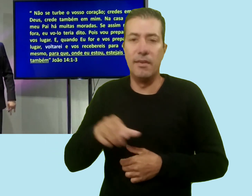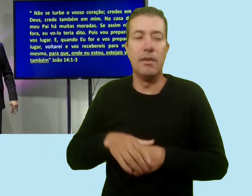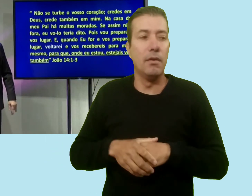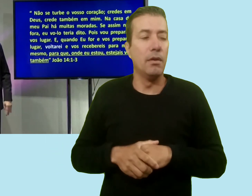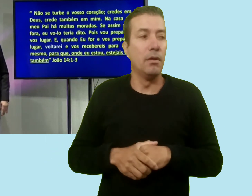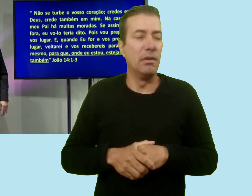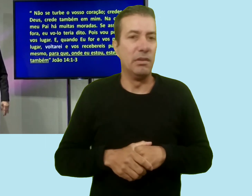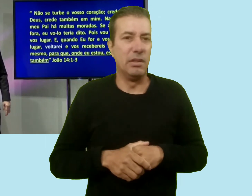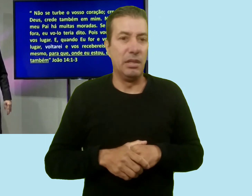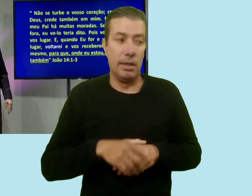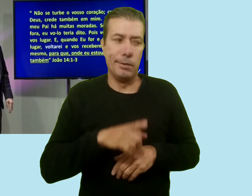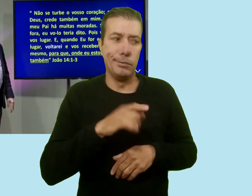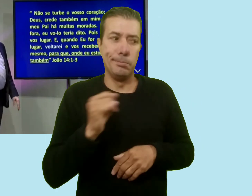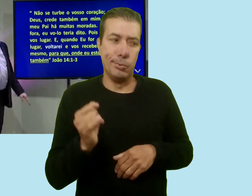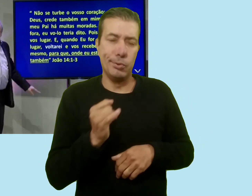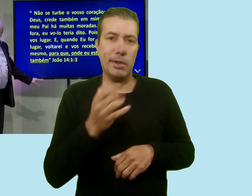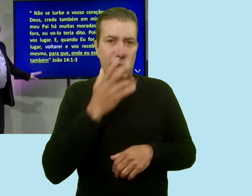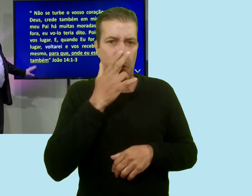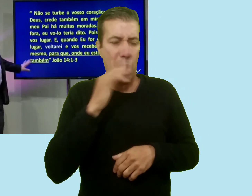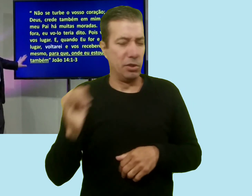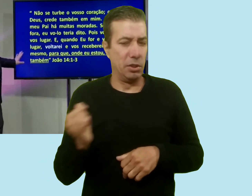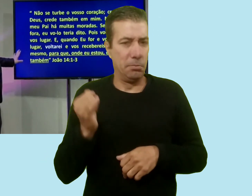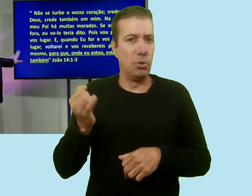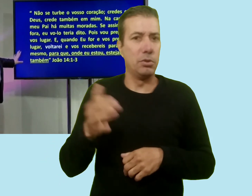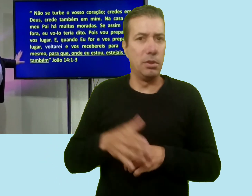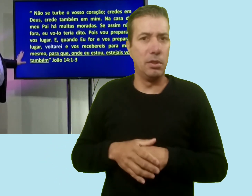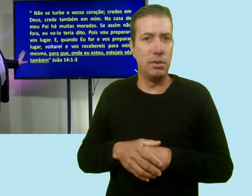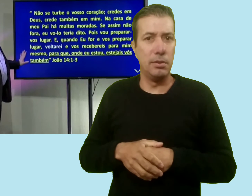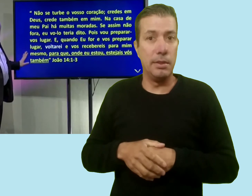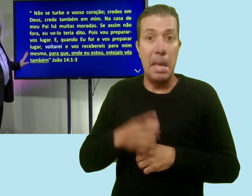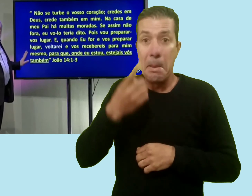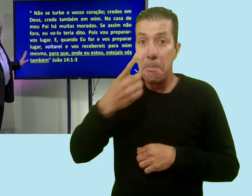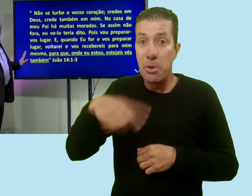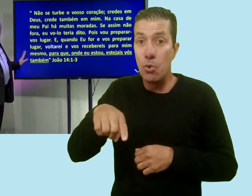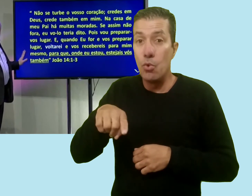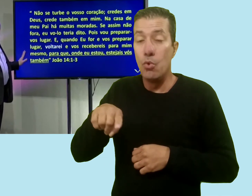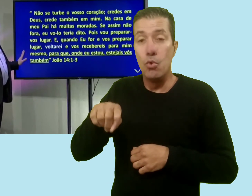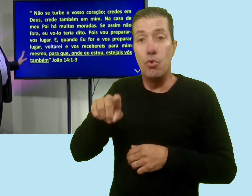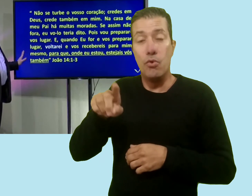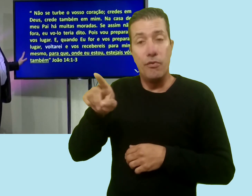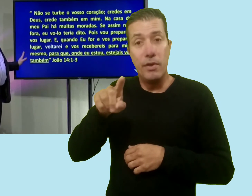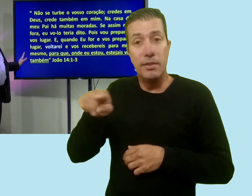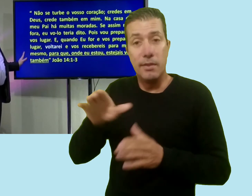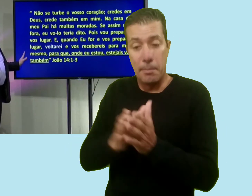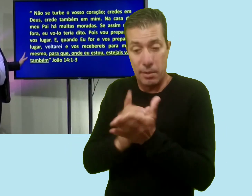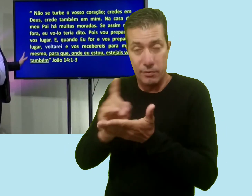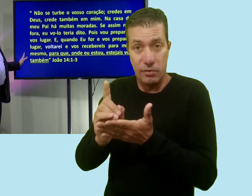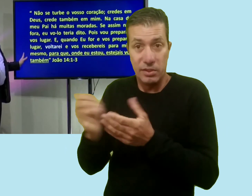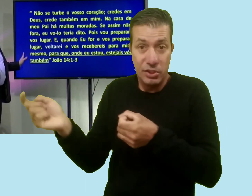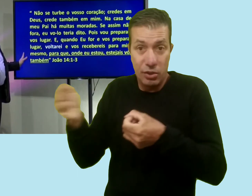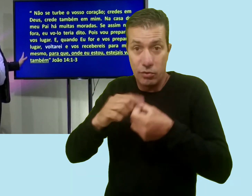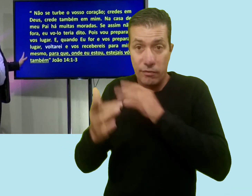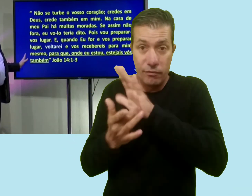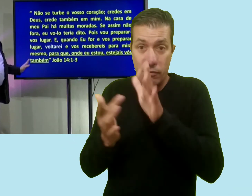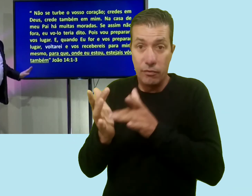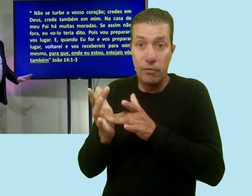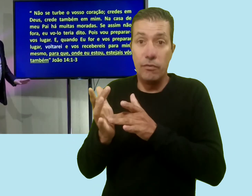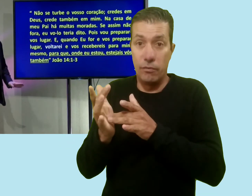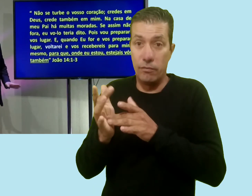vezes. Eu estou achando que isso aqui é importante. Porque tem mais de 1000 vezes na Bíblia dizendo que Jesus vai